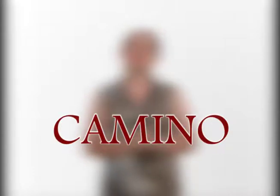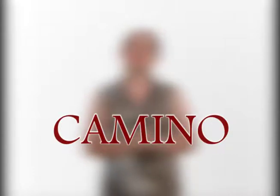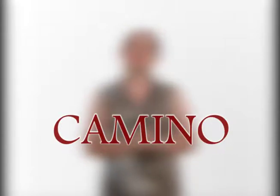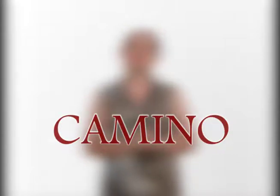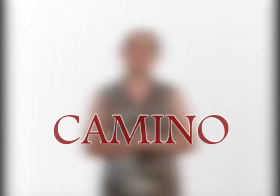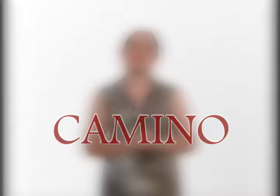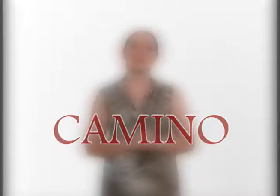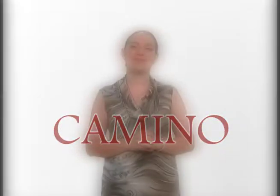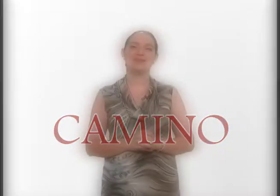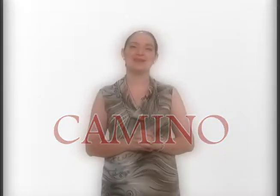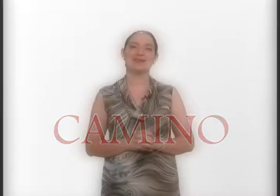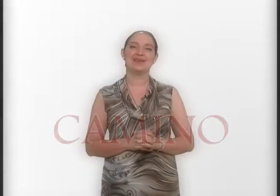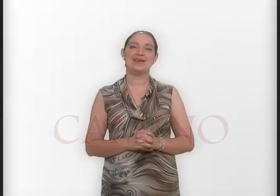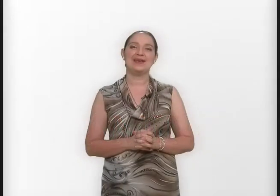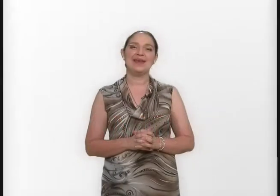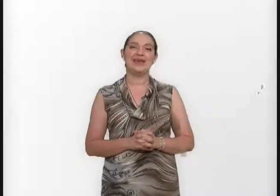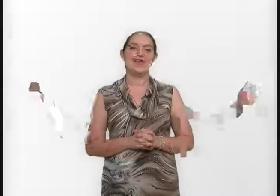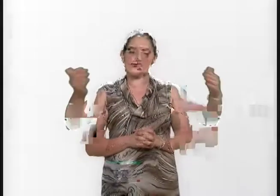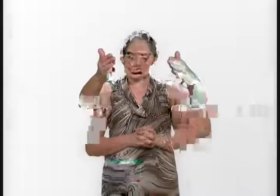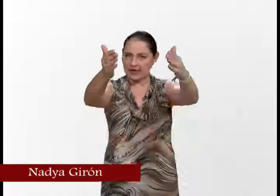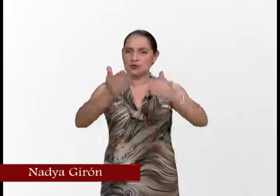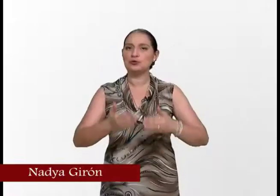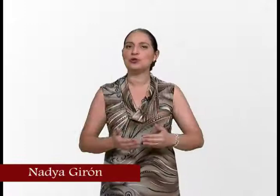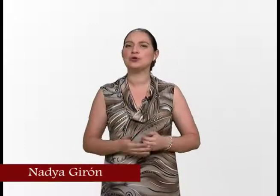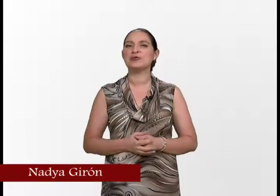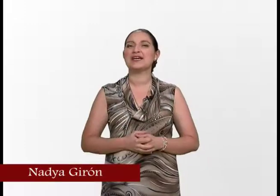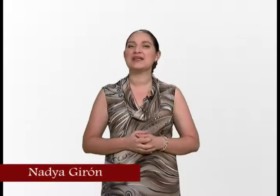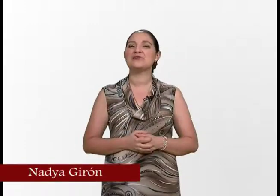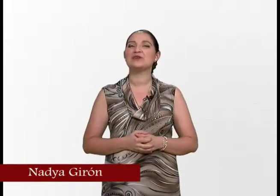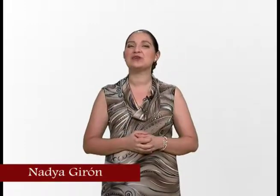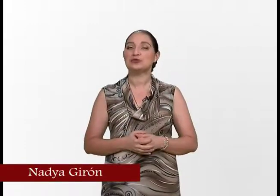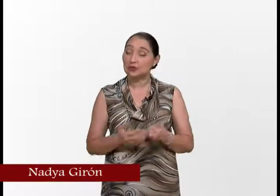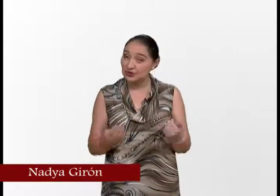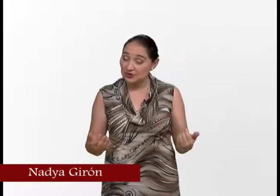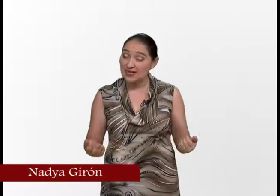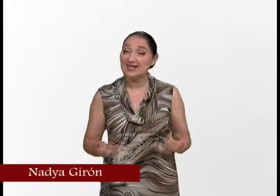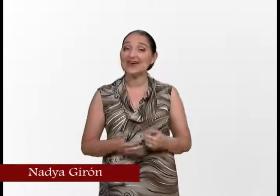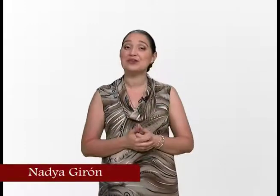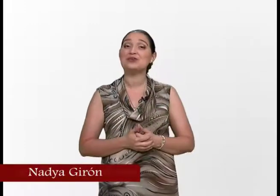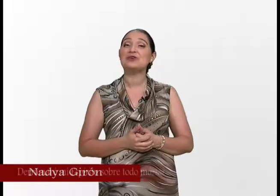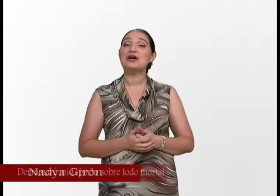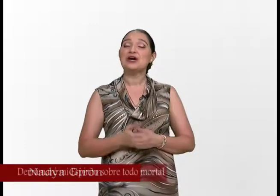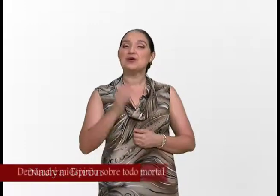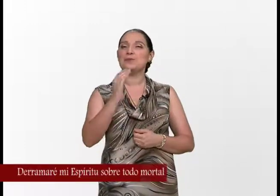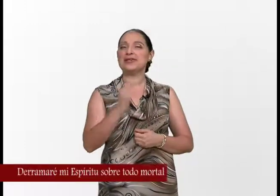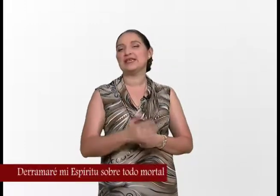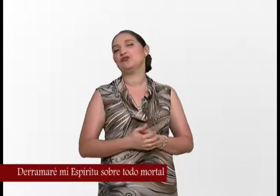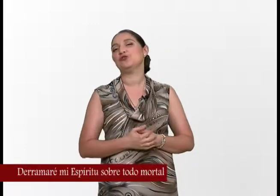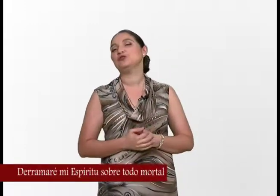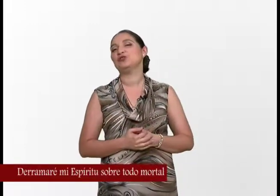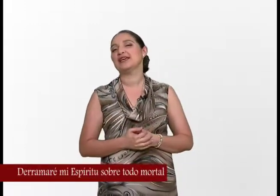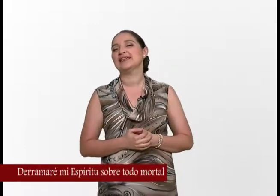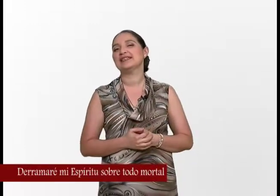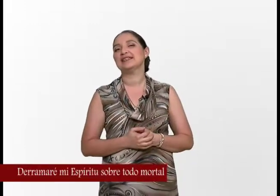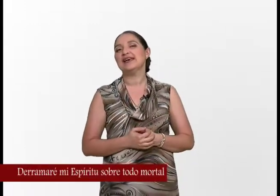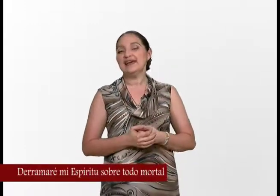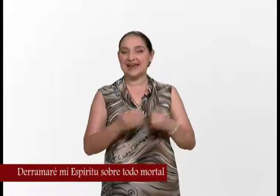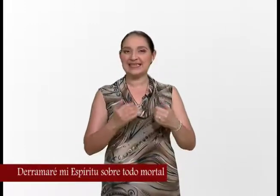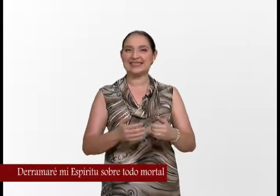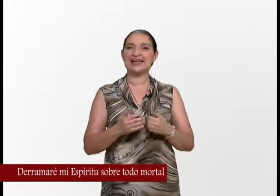la paz de nuestro Señor resucitado sea con todos y cada uno de nosotros. Soy Nadia Girón, compartiendo con ustedes en este